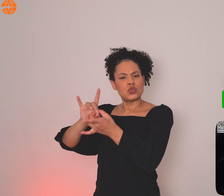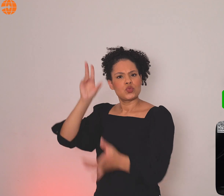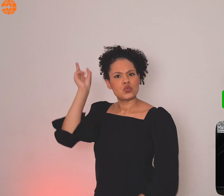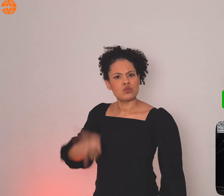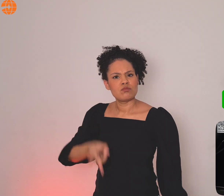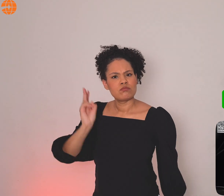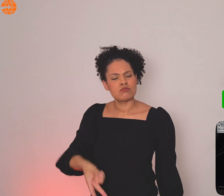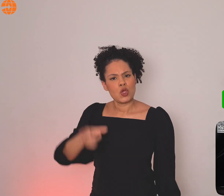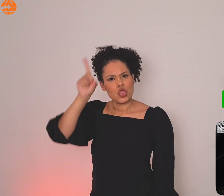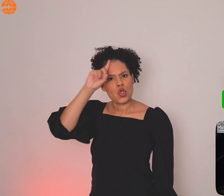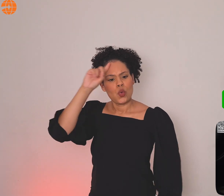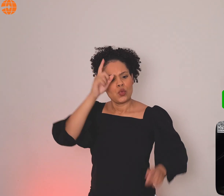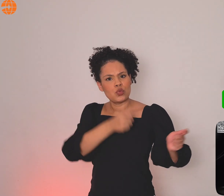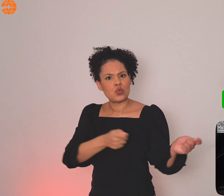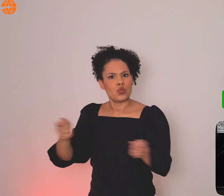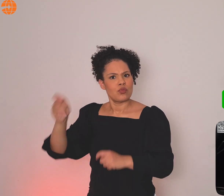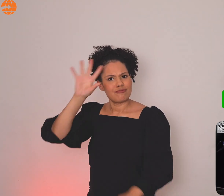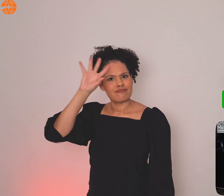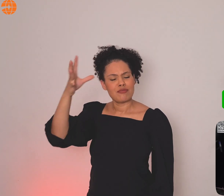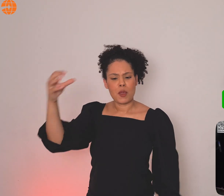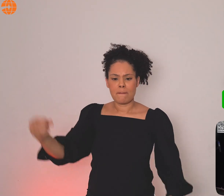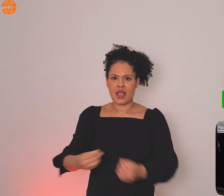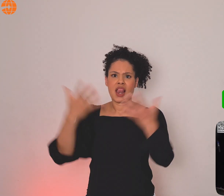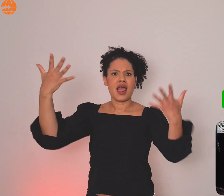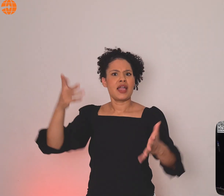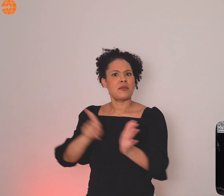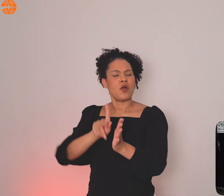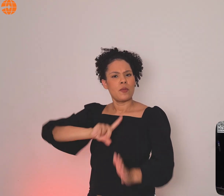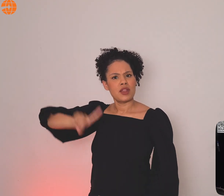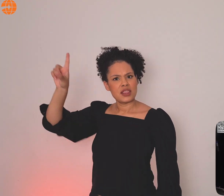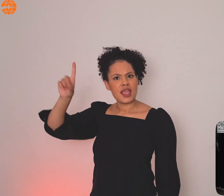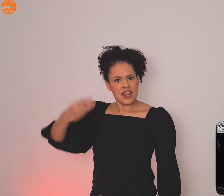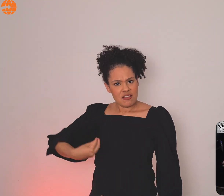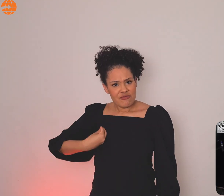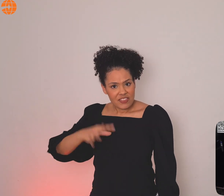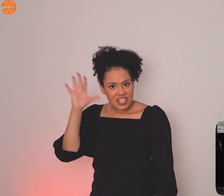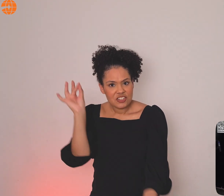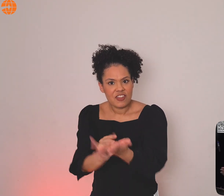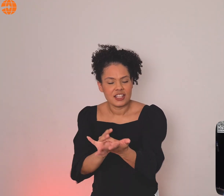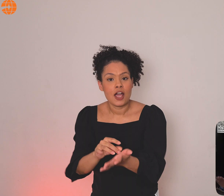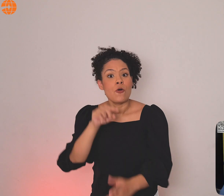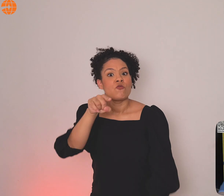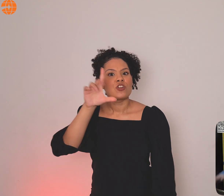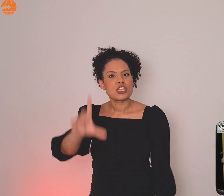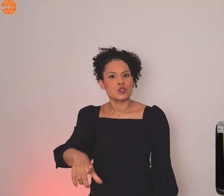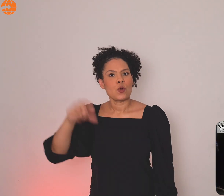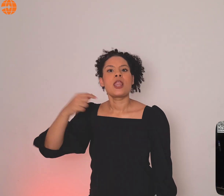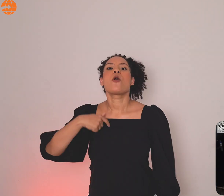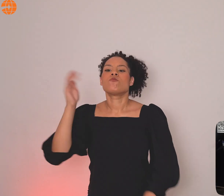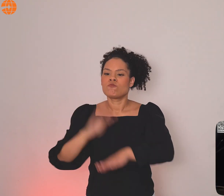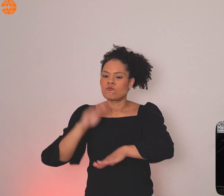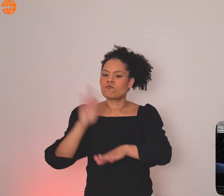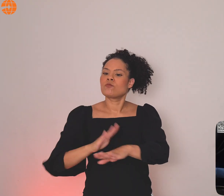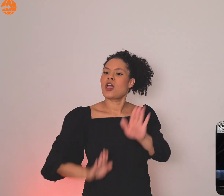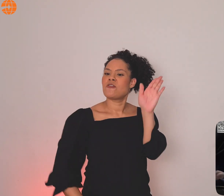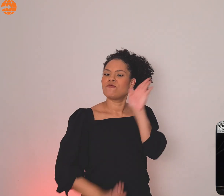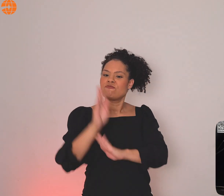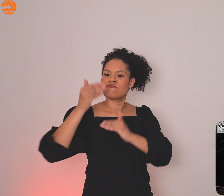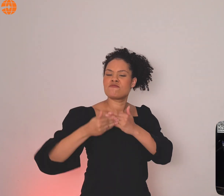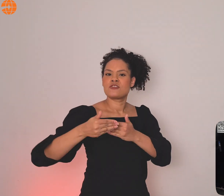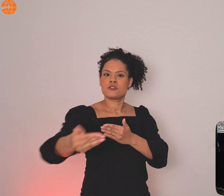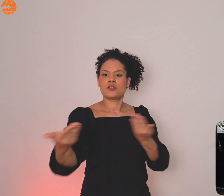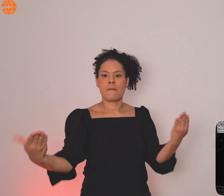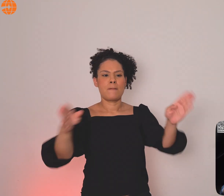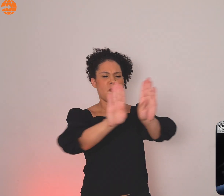você decidir viver os milagres dele de verdade, quando você falar, eu vou avançar, as portas vão